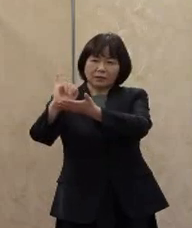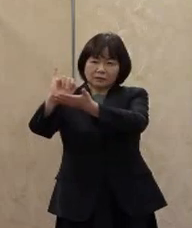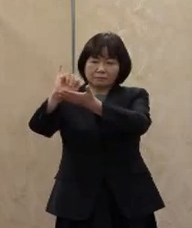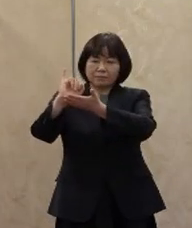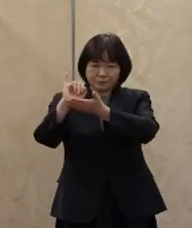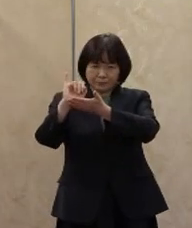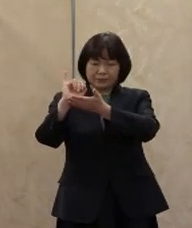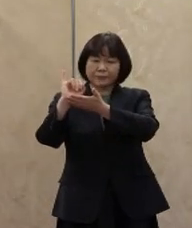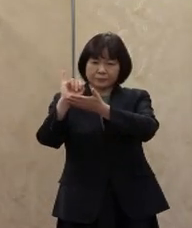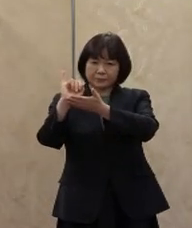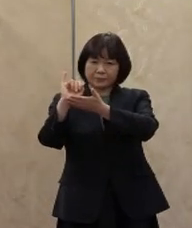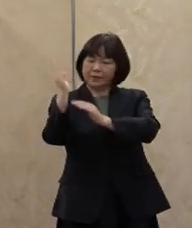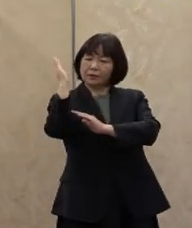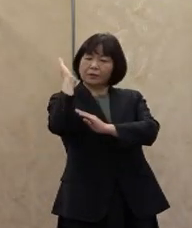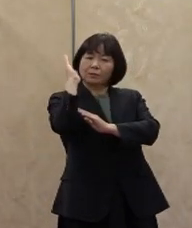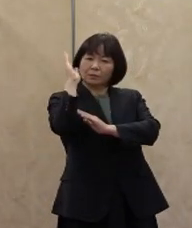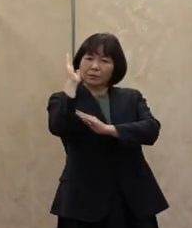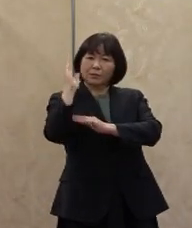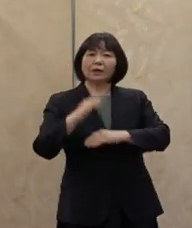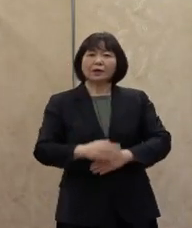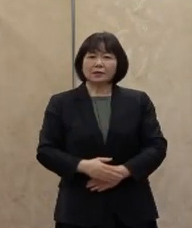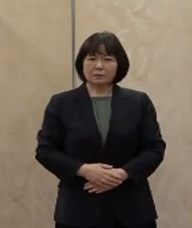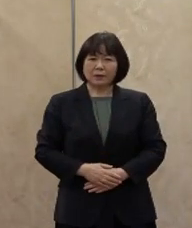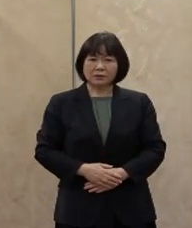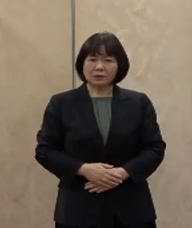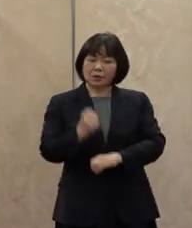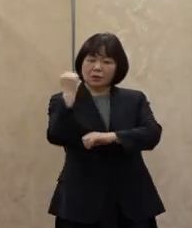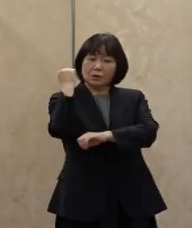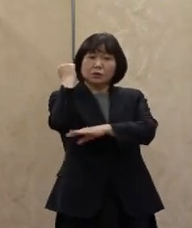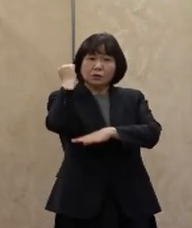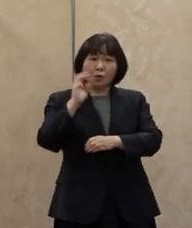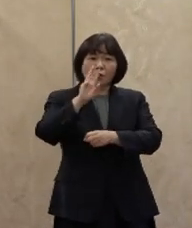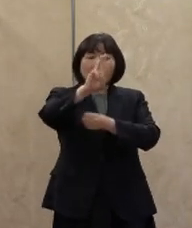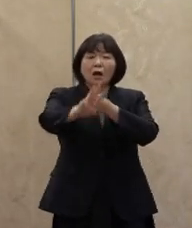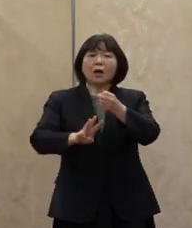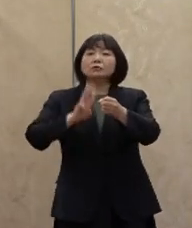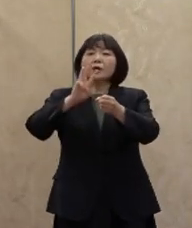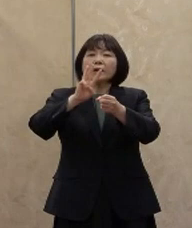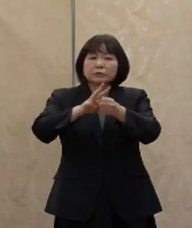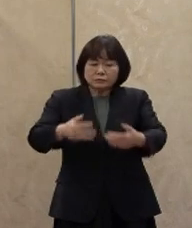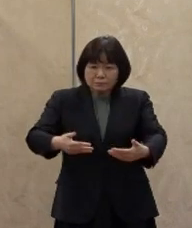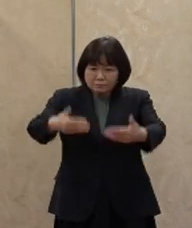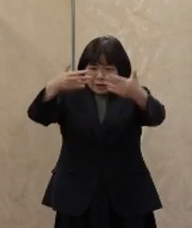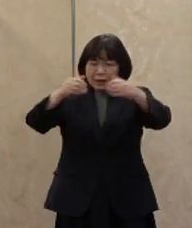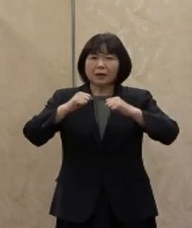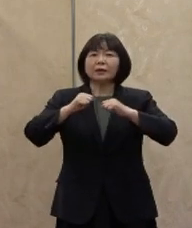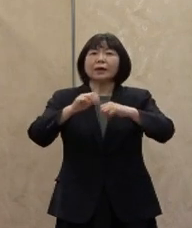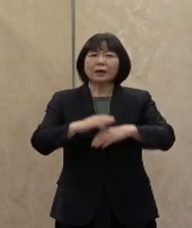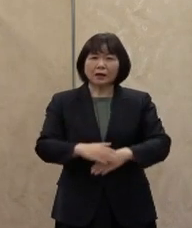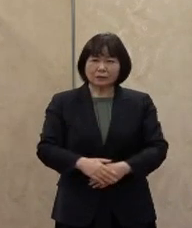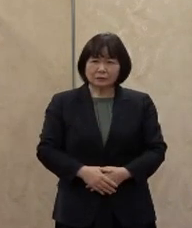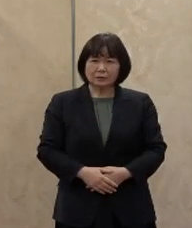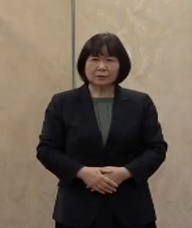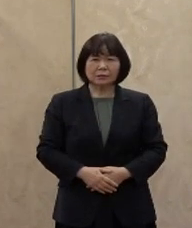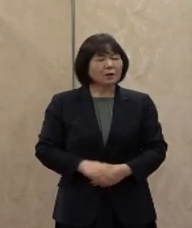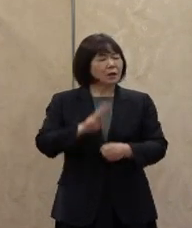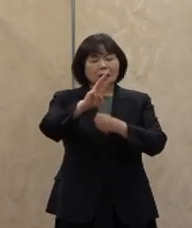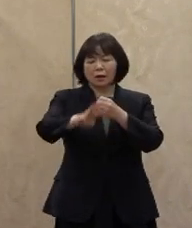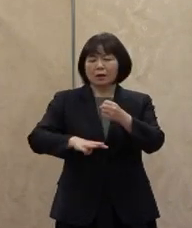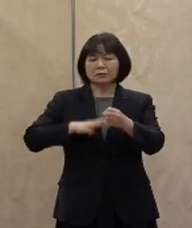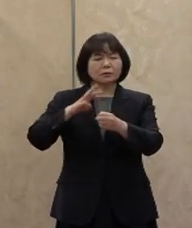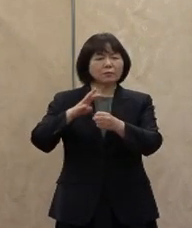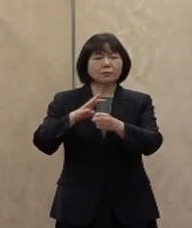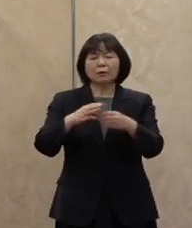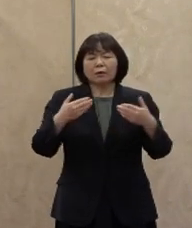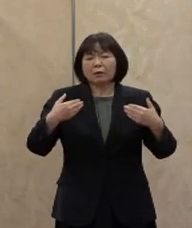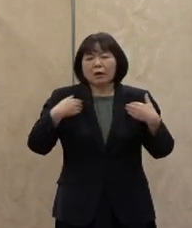として行っていただきます。基本的にウェブですでやっていただけますが、どうしてもこのウェブが使えないという